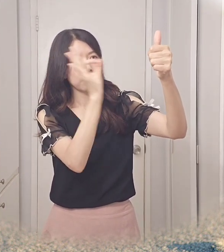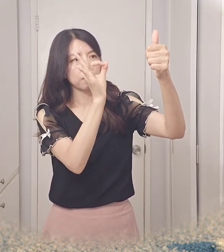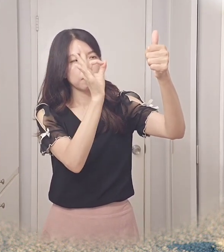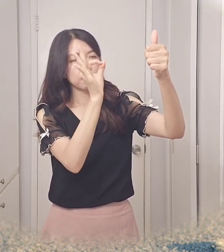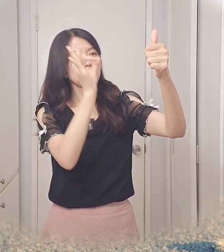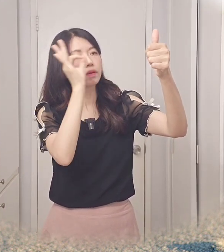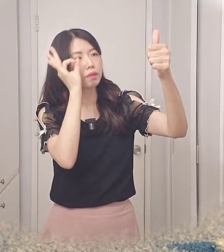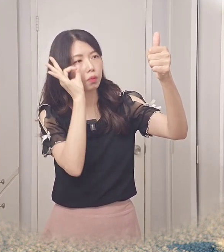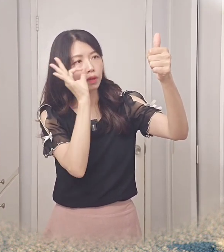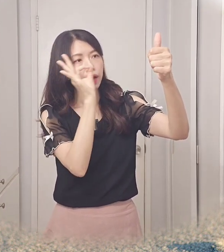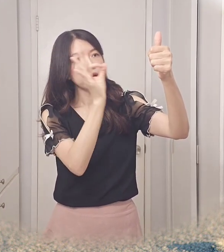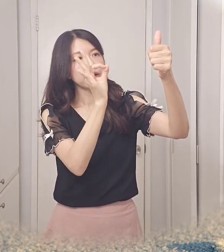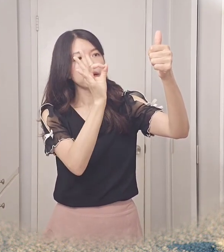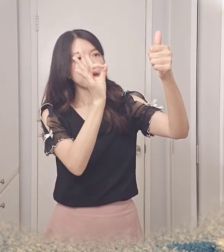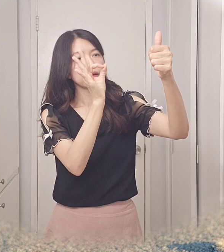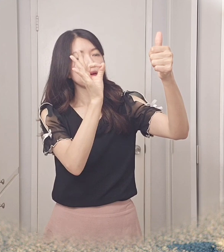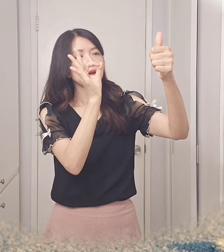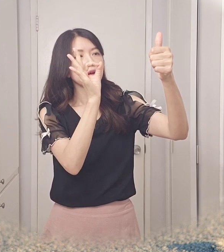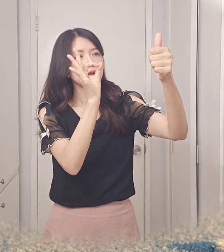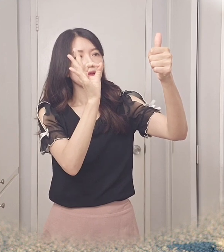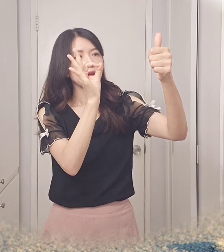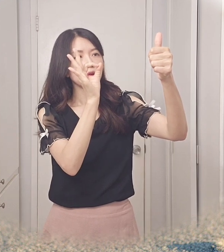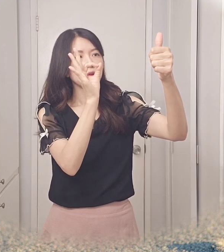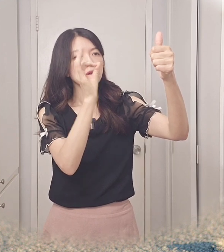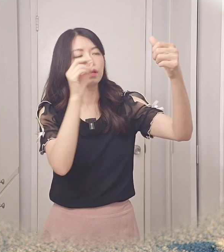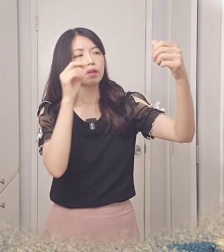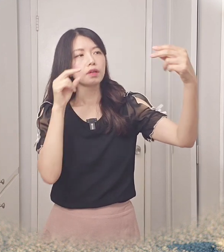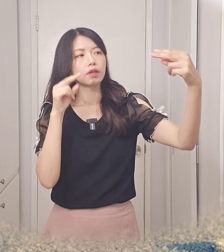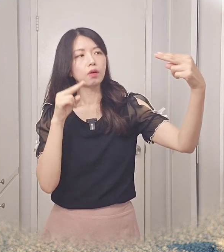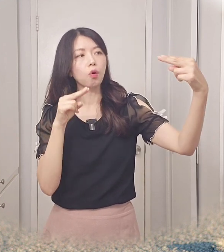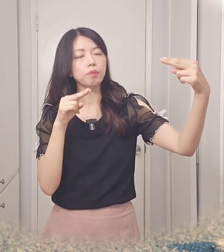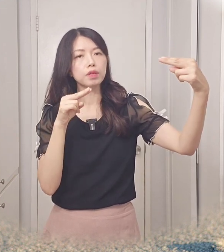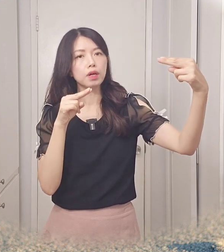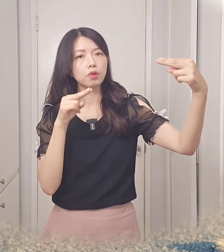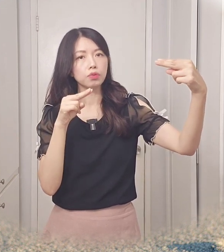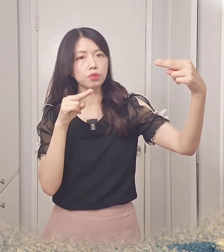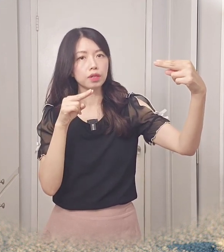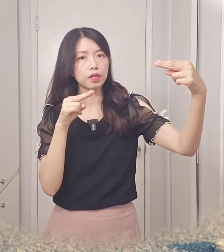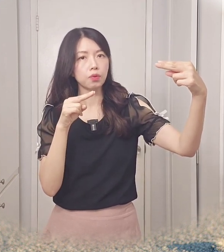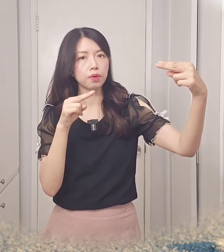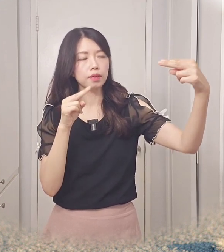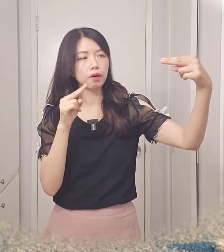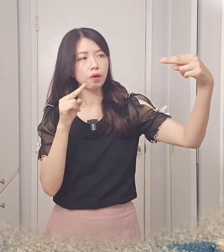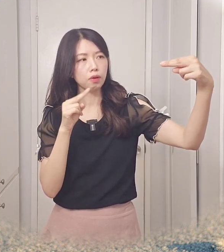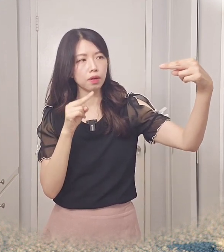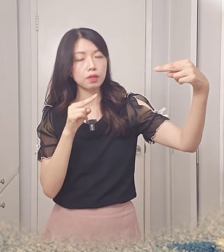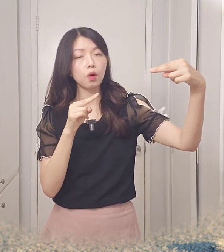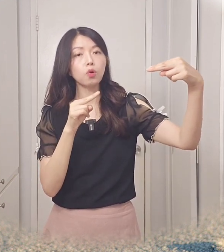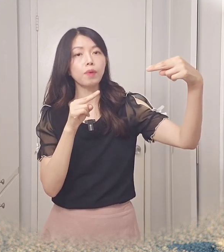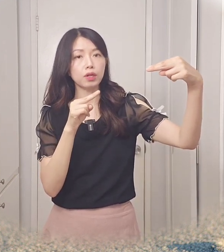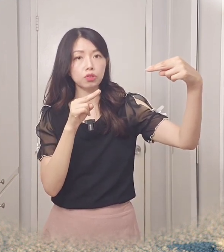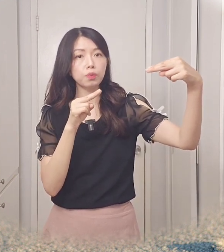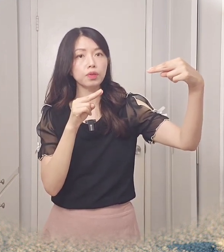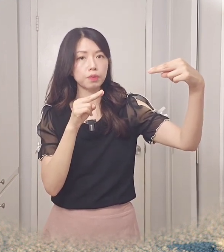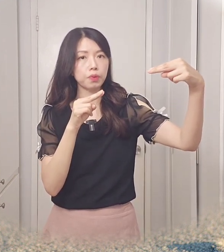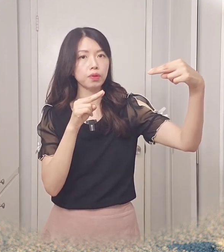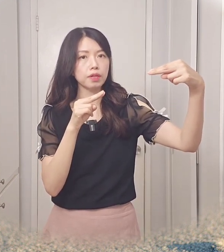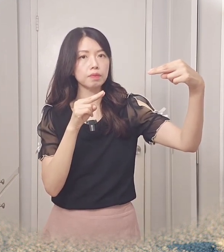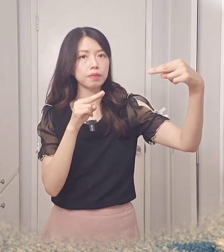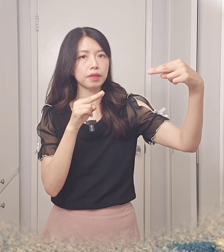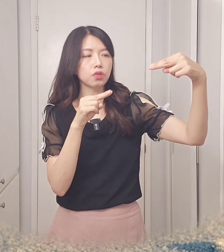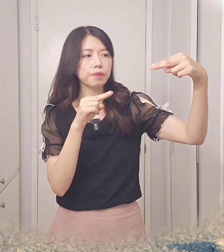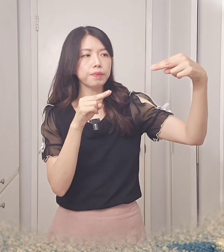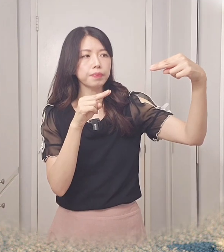돼요. 보다. 그런데 저는 검지하고 중지를 이용해서 이게 서로 마주 보듯이